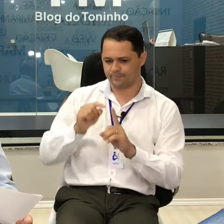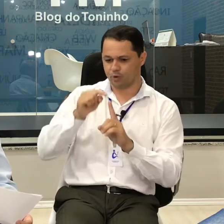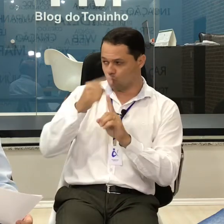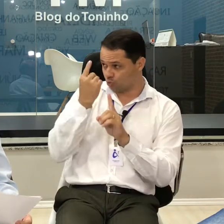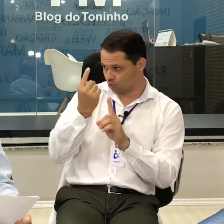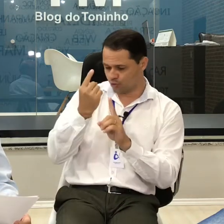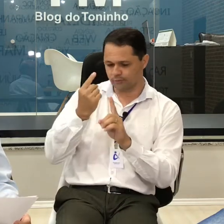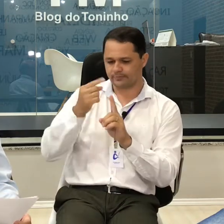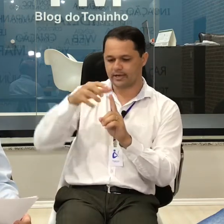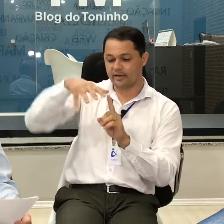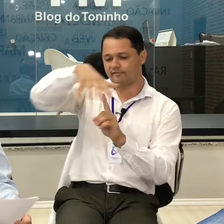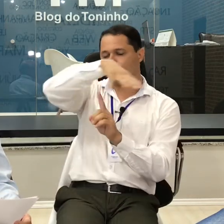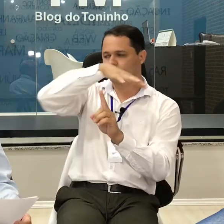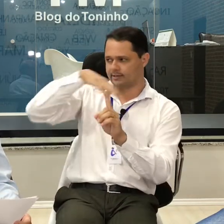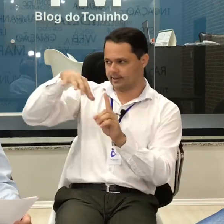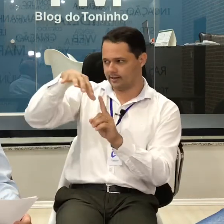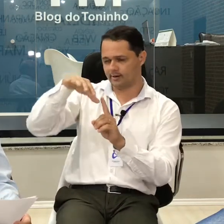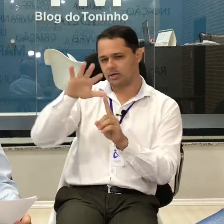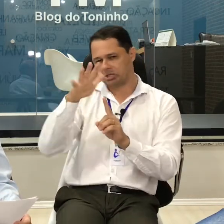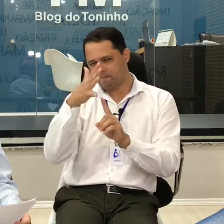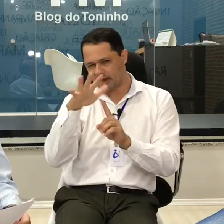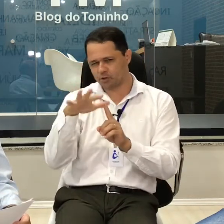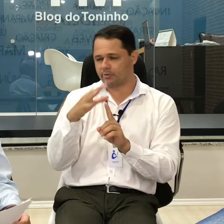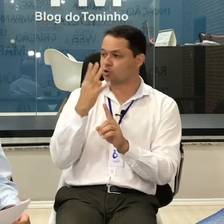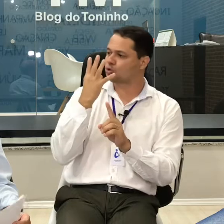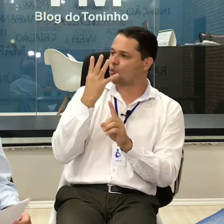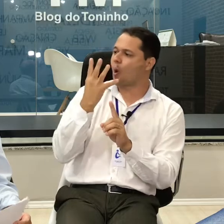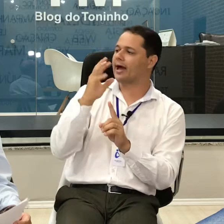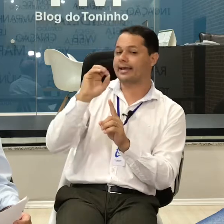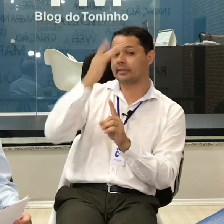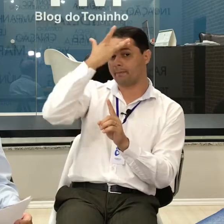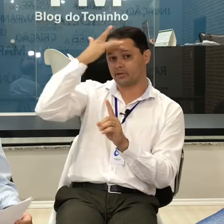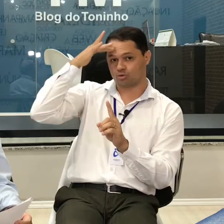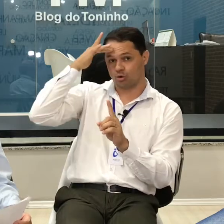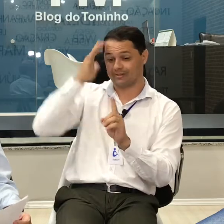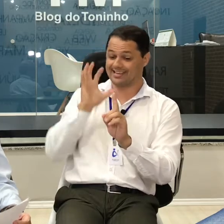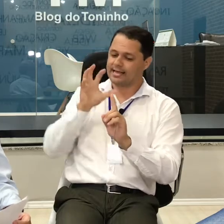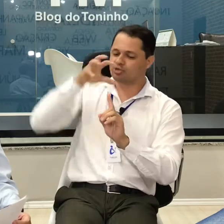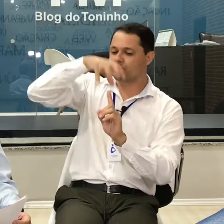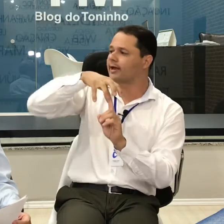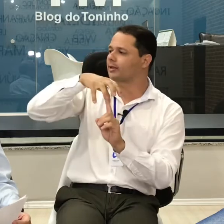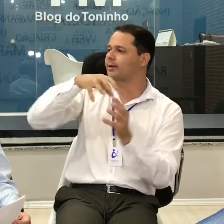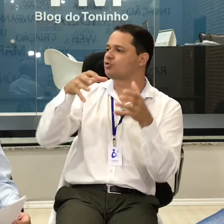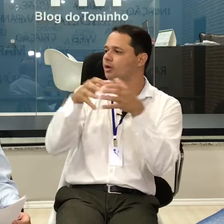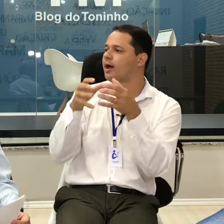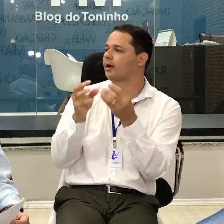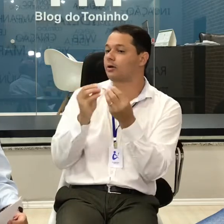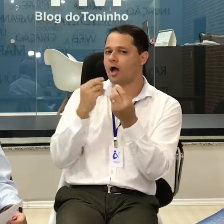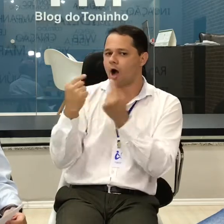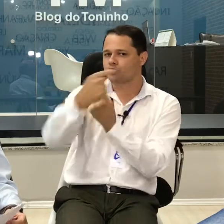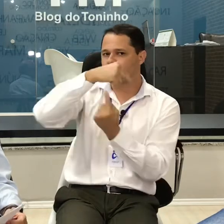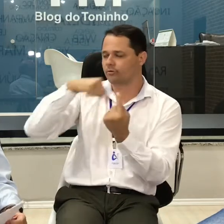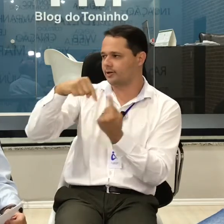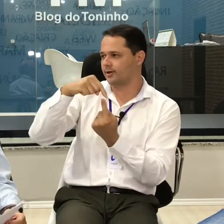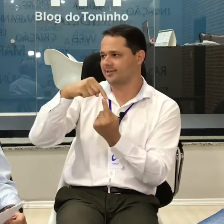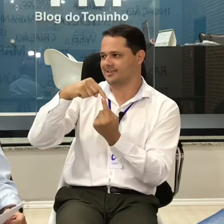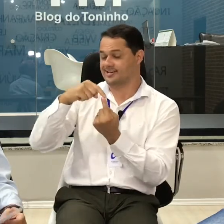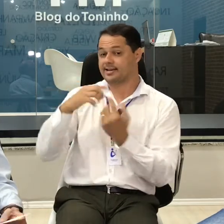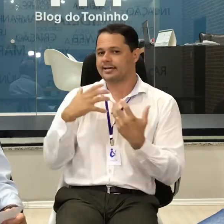um surdo, em volta dele, tem mais ou menos 40 pessoas diretamente ligadas ao círculo dele, que